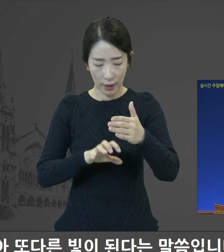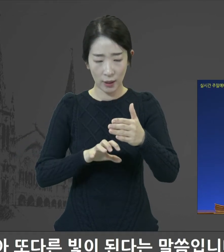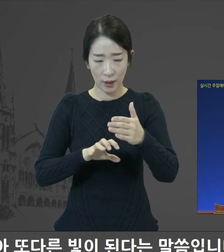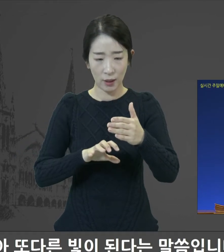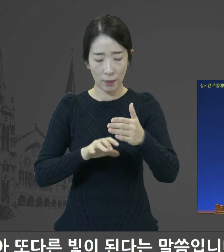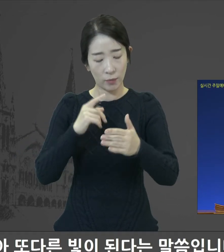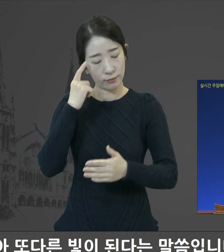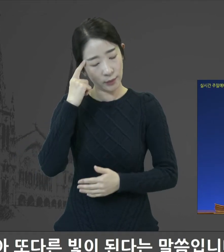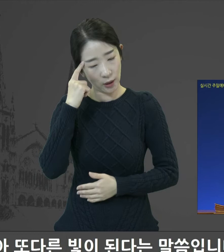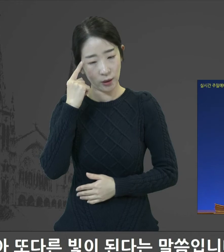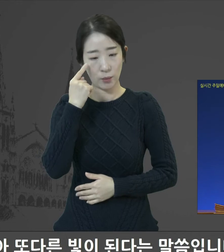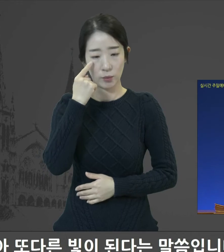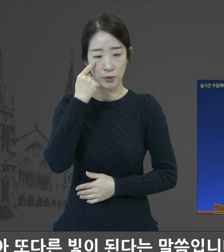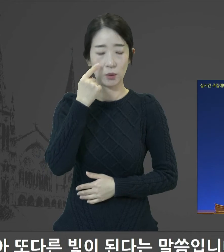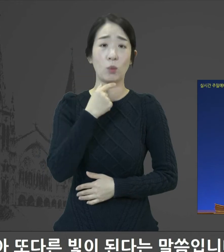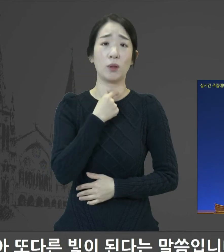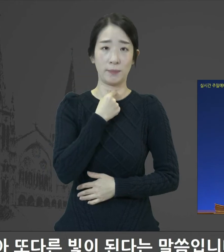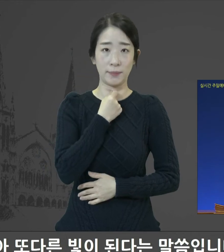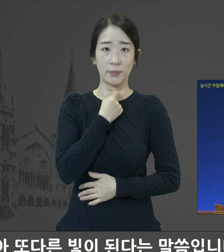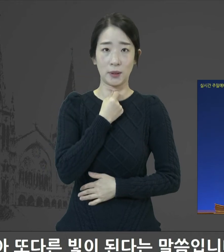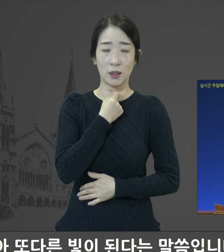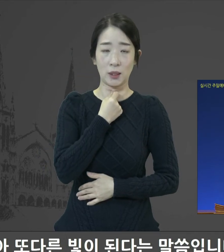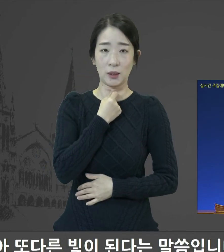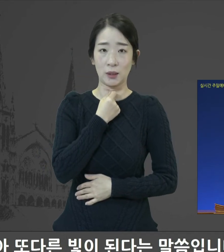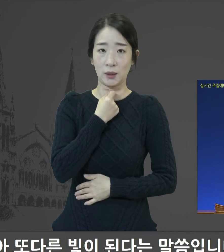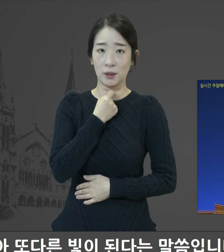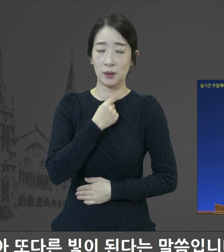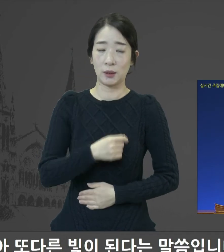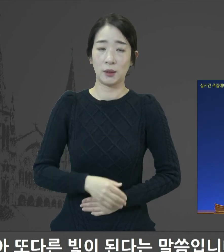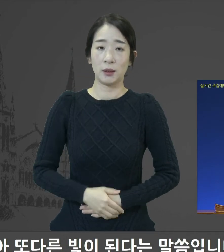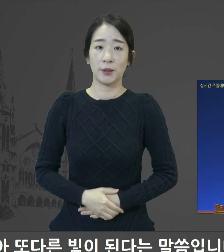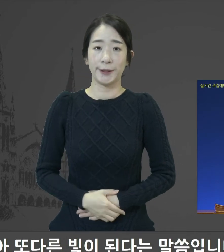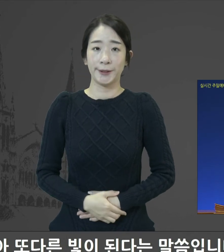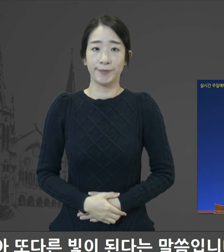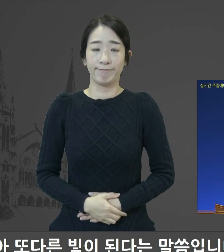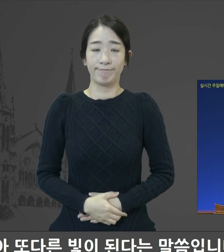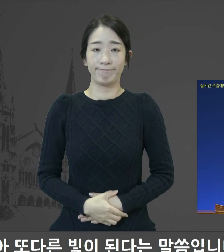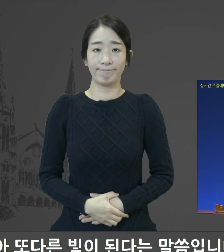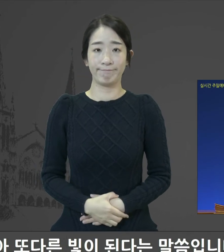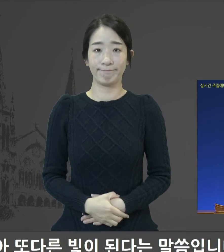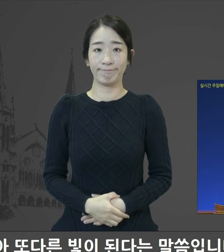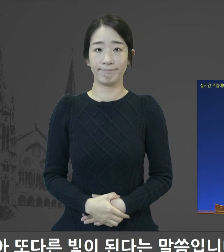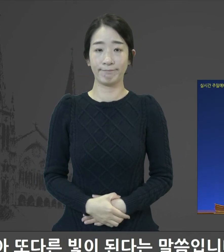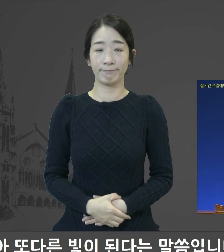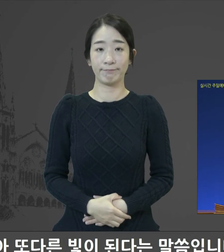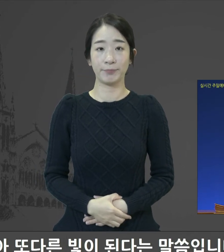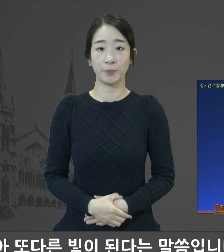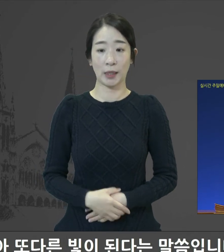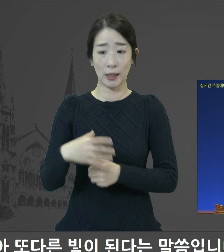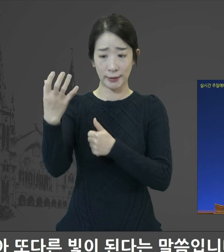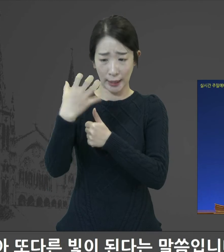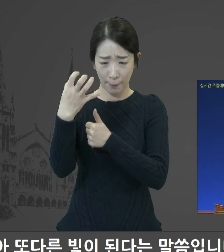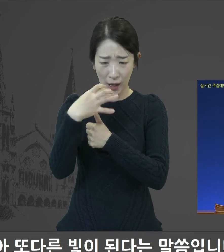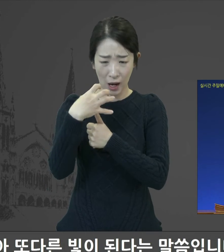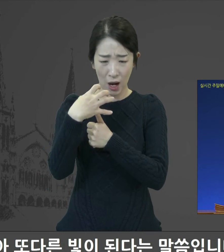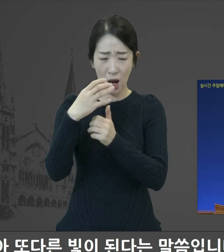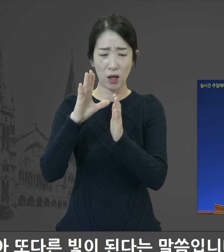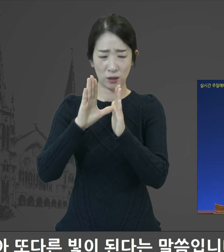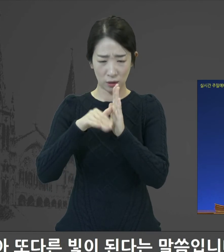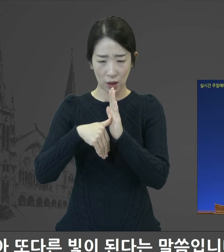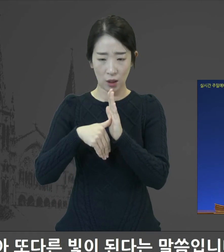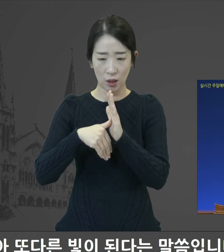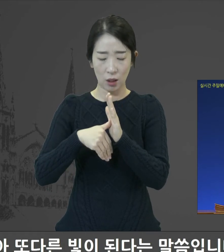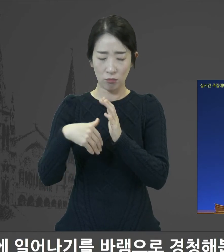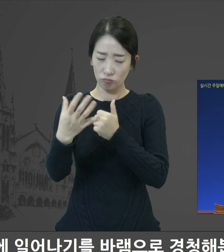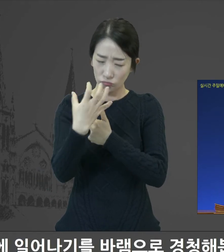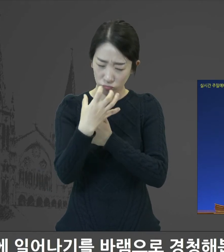원하는 마음으로 이 말씀을 경청해 보는 겁니다. 책망을 받을 때 책망받는